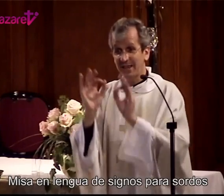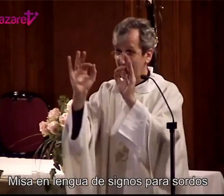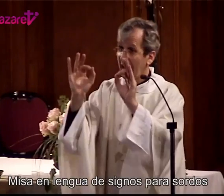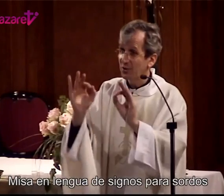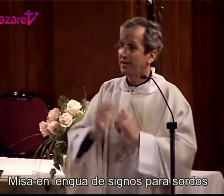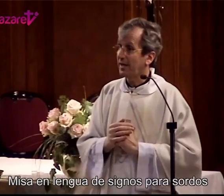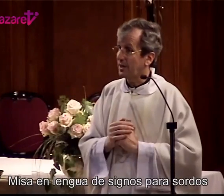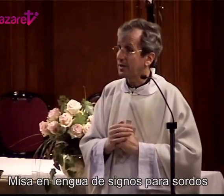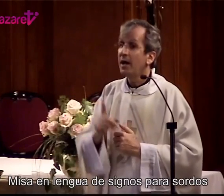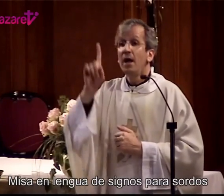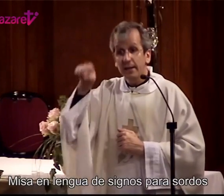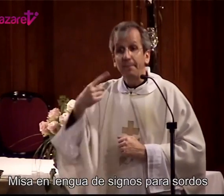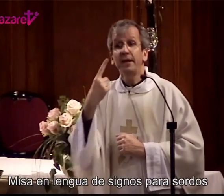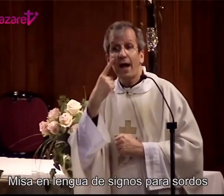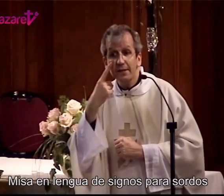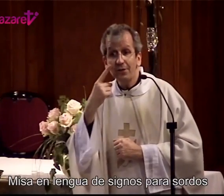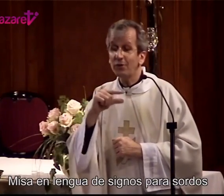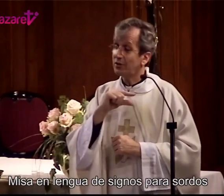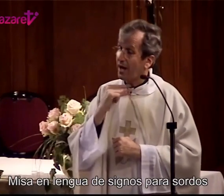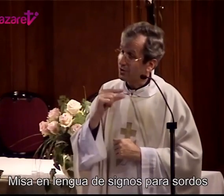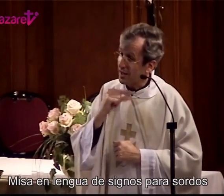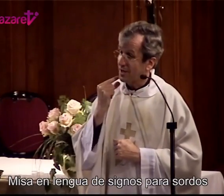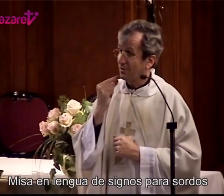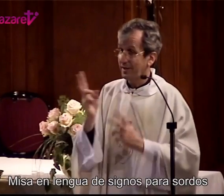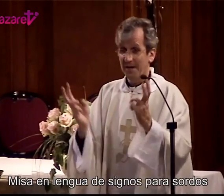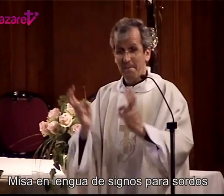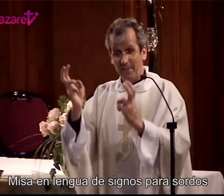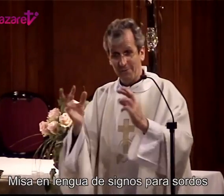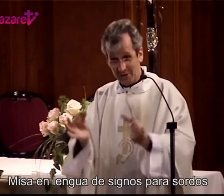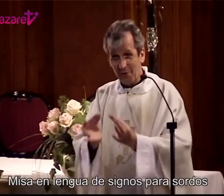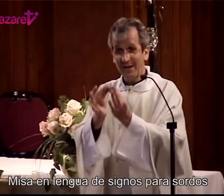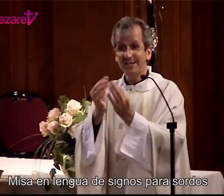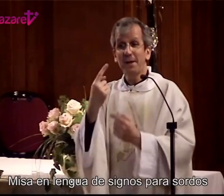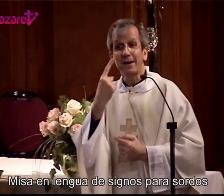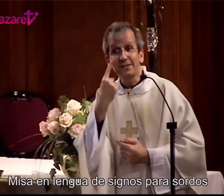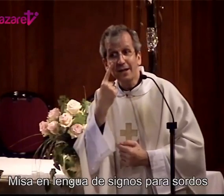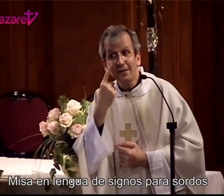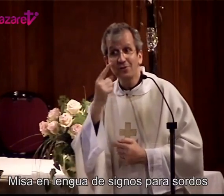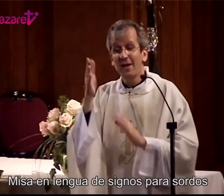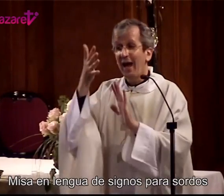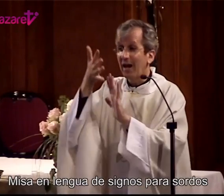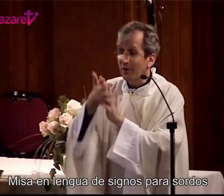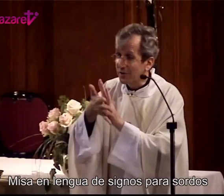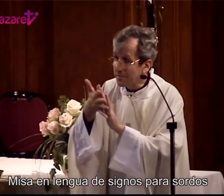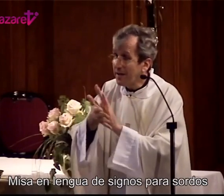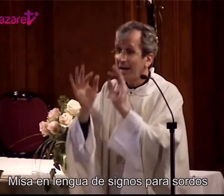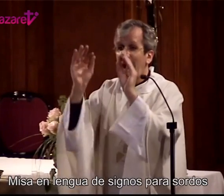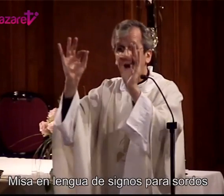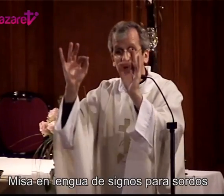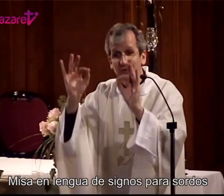a sus indicaciones. También atentos a los sacerdotes, venimos a la Eucaristía para estar atentos a lo que nos explica, a lo que nos